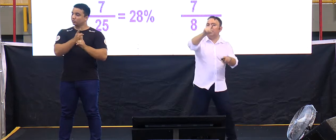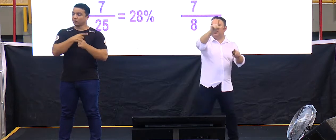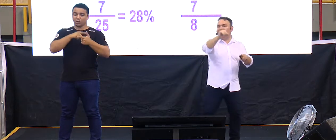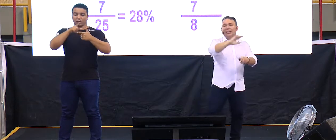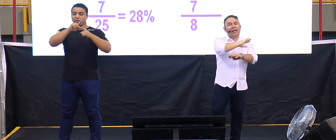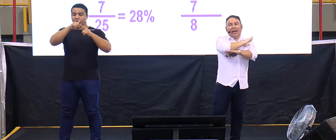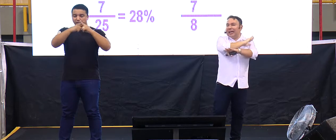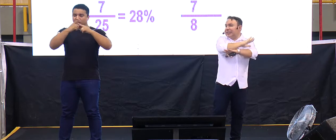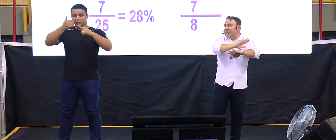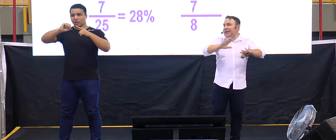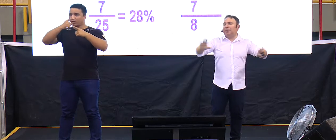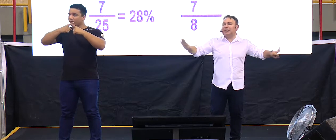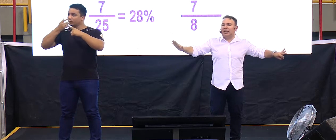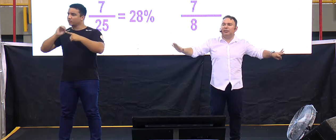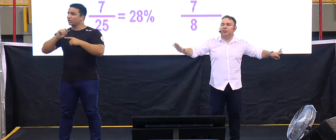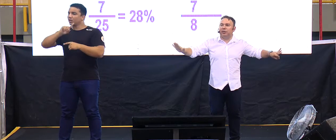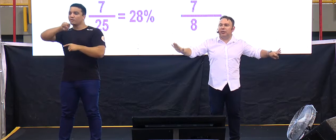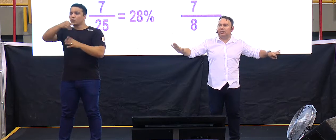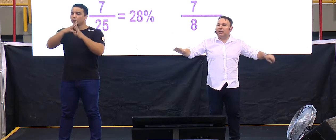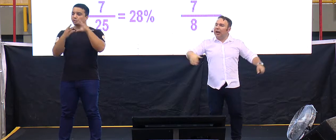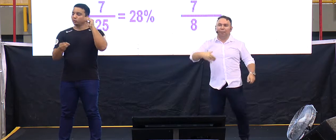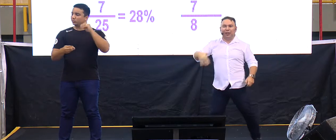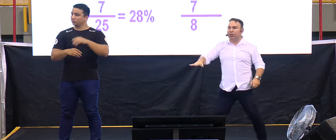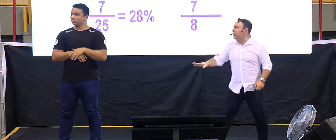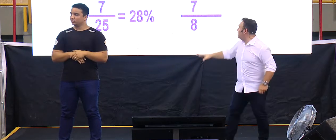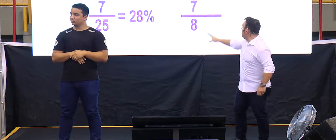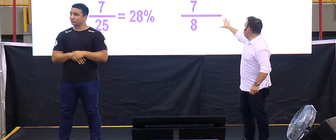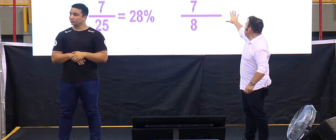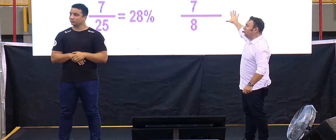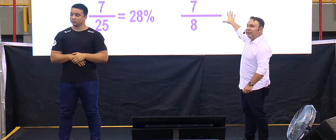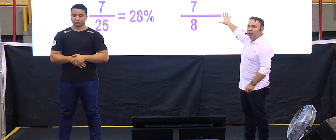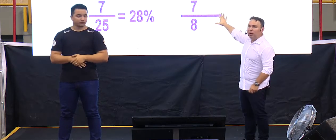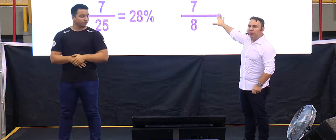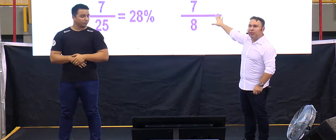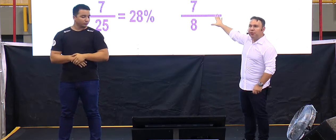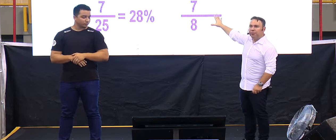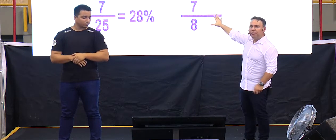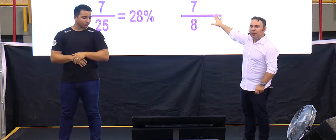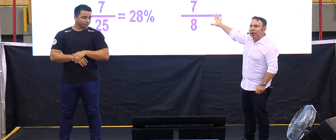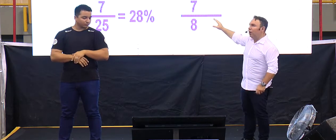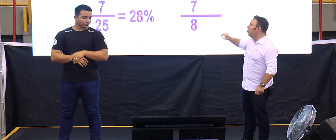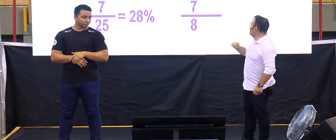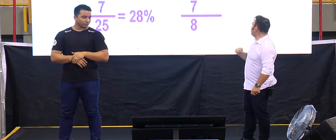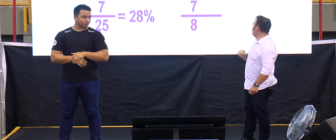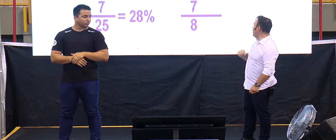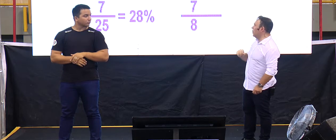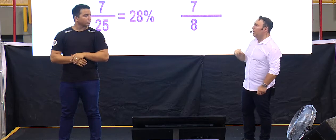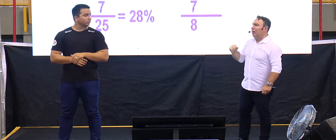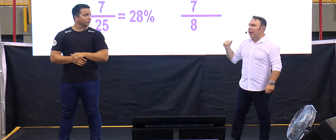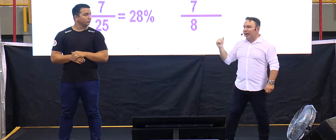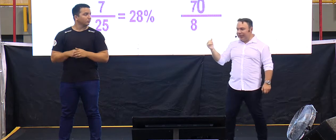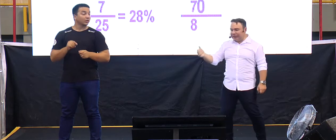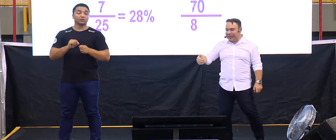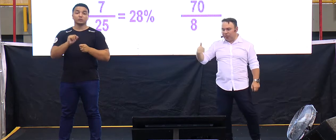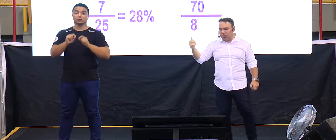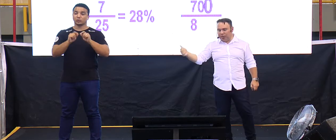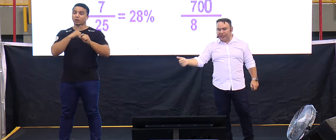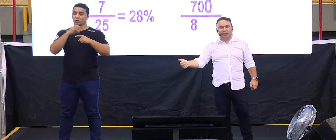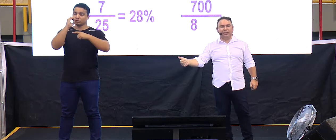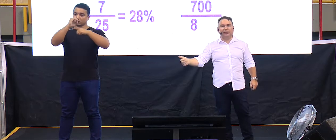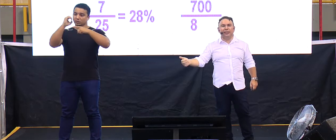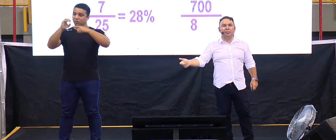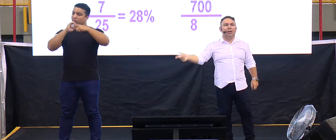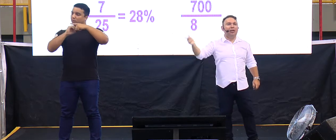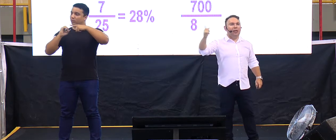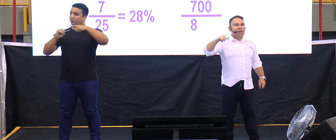vezes 10, até desaparecer as vírgulas. A partir daí, faz igualzinho. Agora eu faço o quê? Acrescento 2